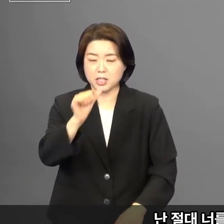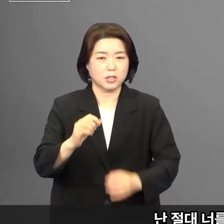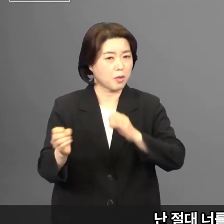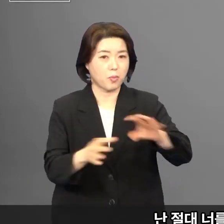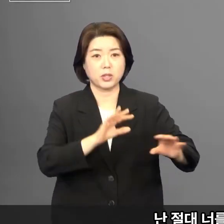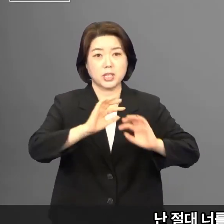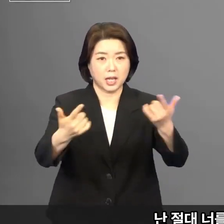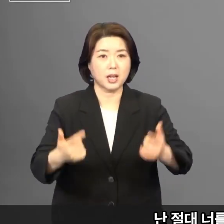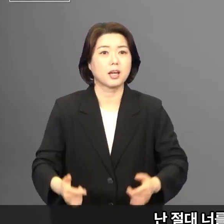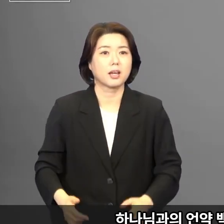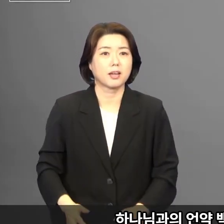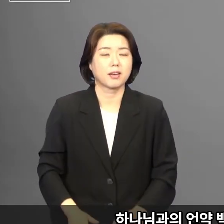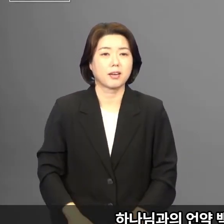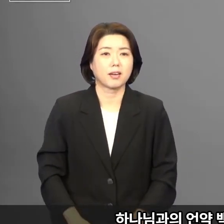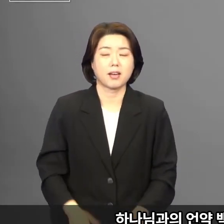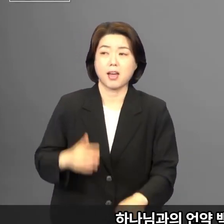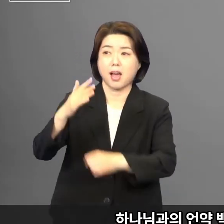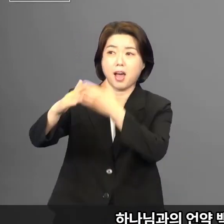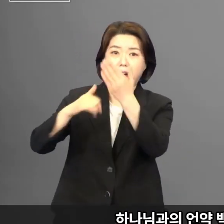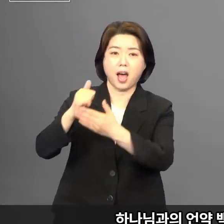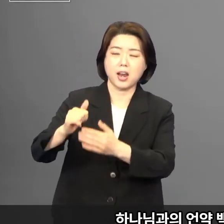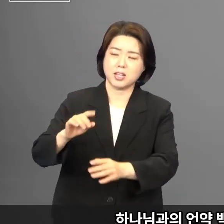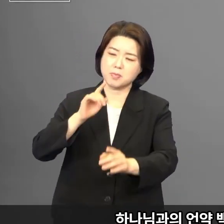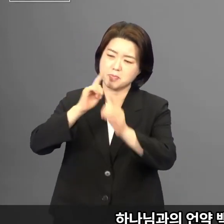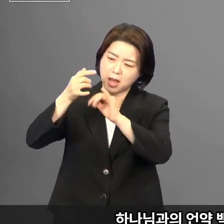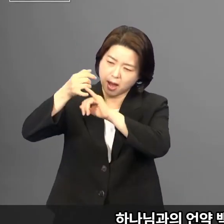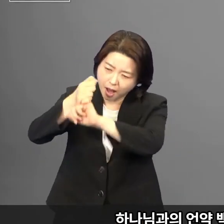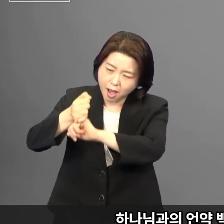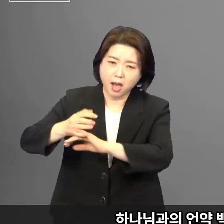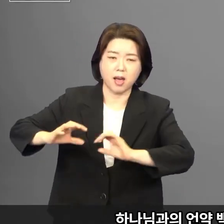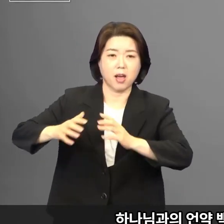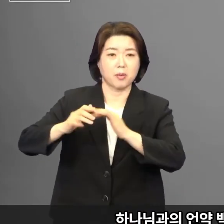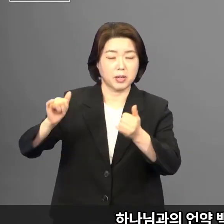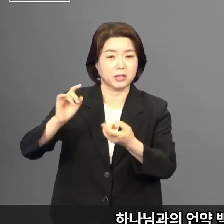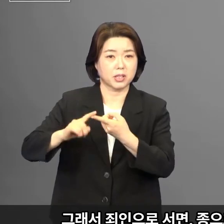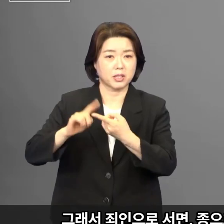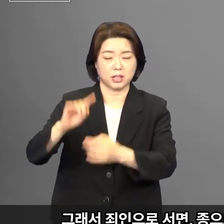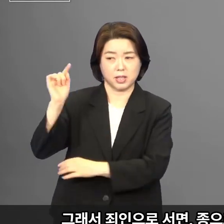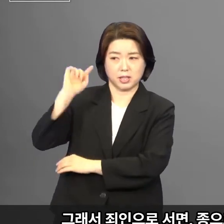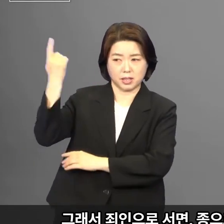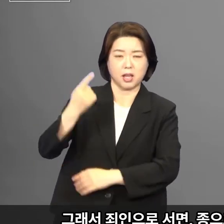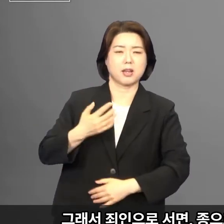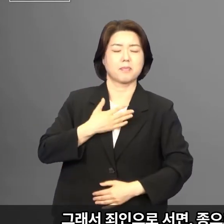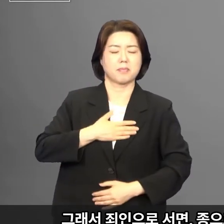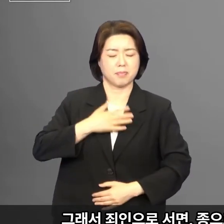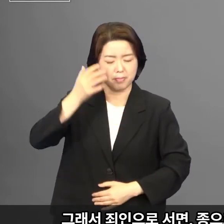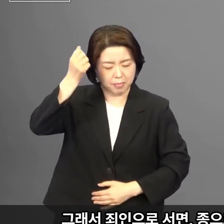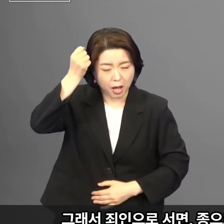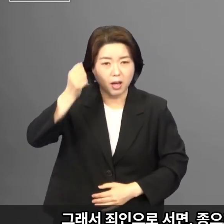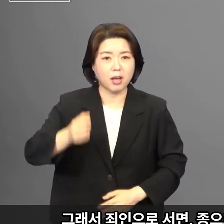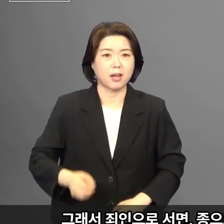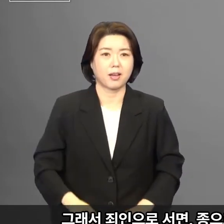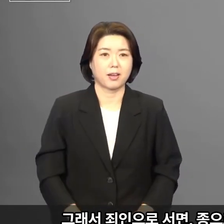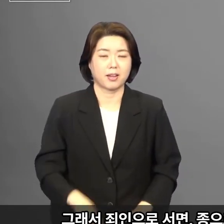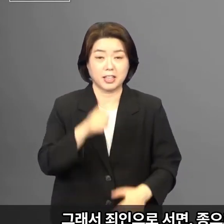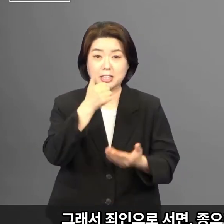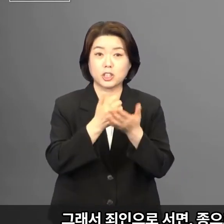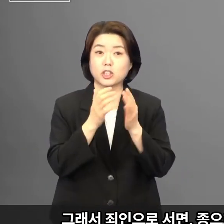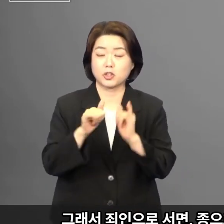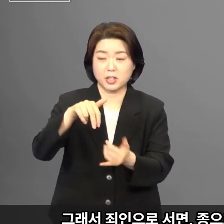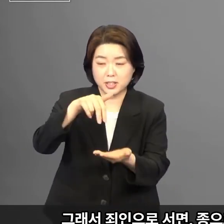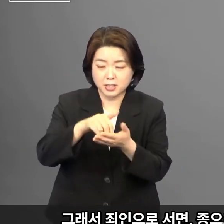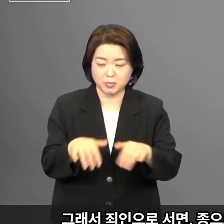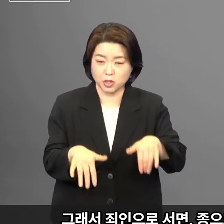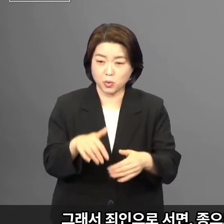거야. 하나님과의 언약 백성임을 다윗이 알았어요. 그래서 죄인으로 쓰면,